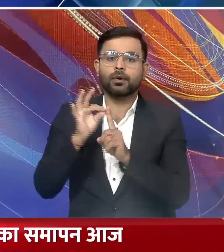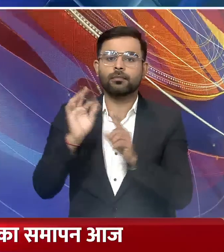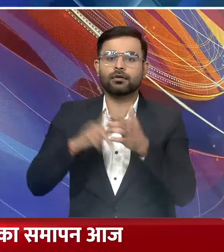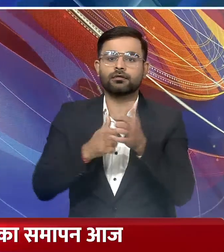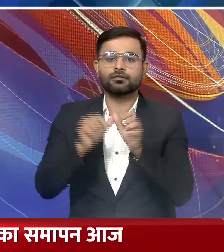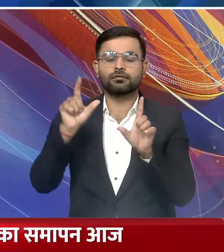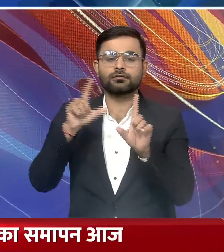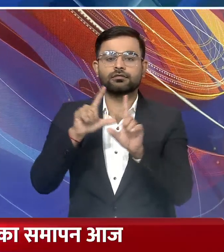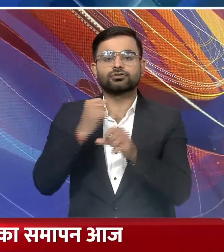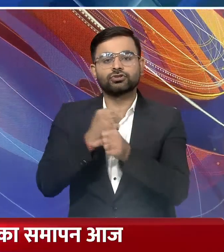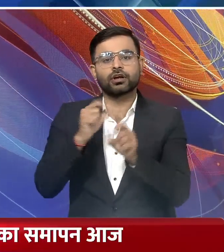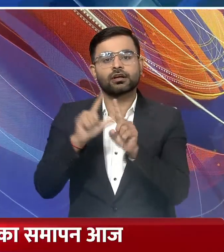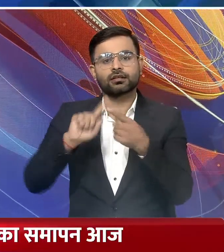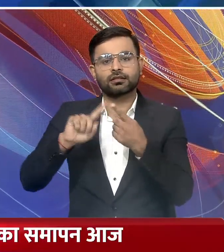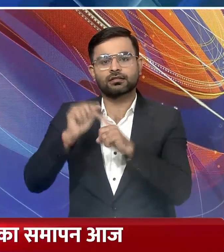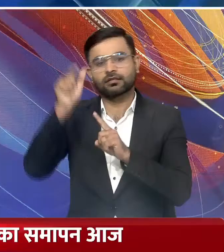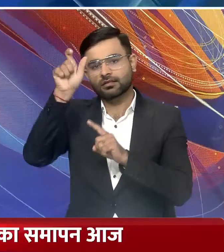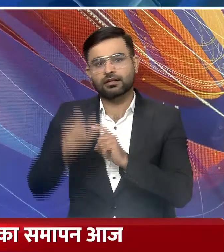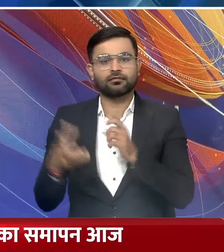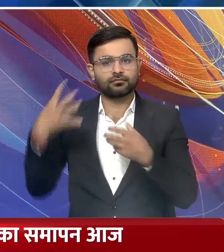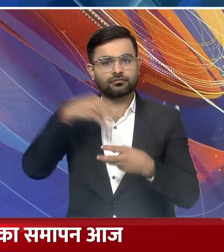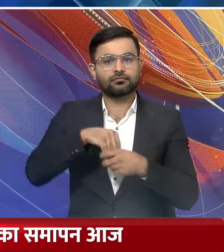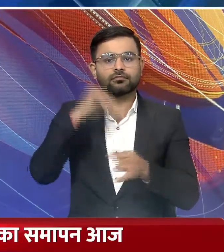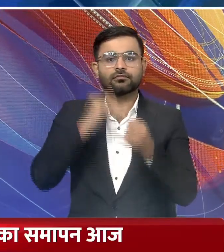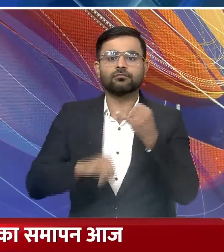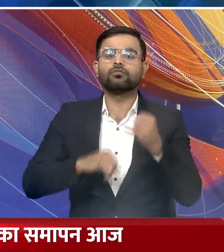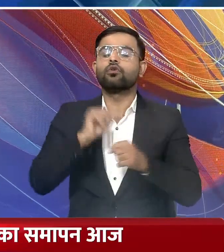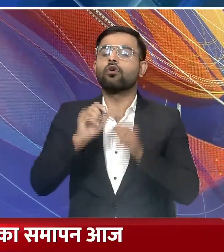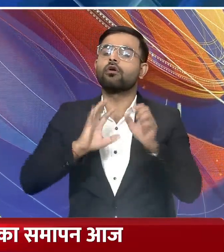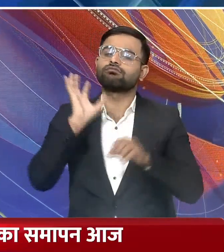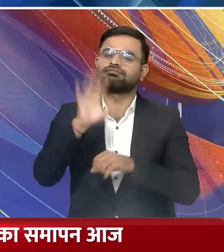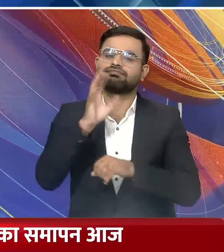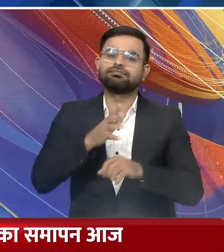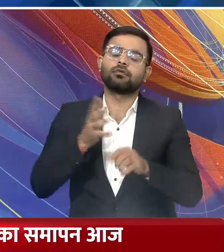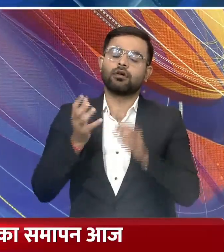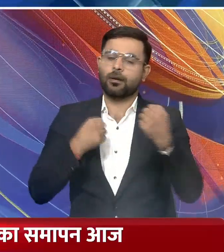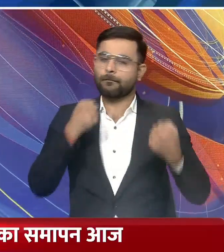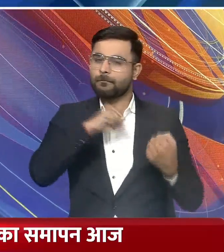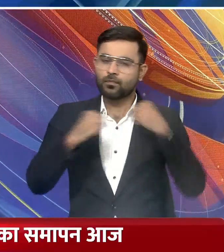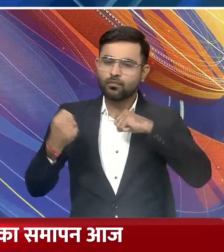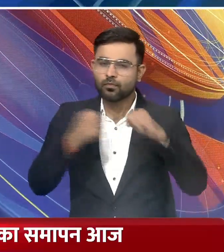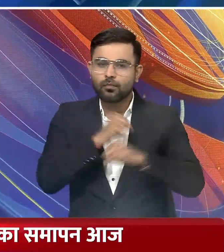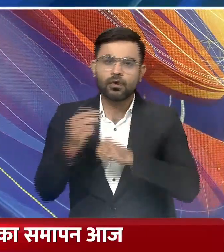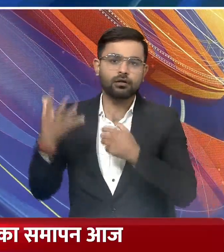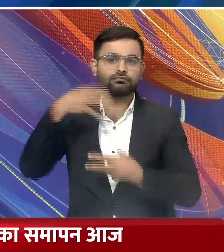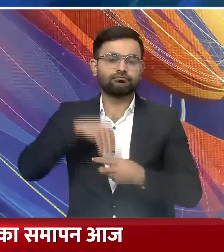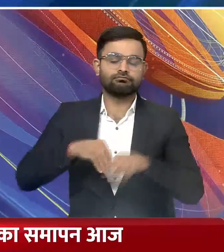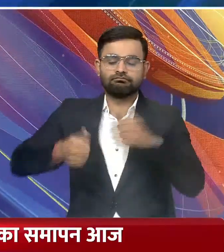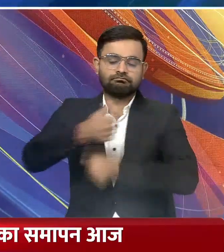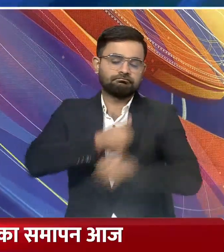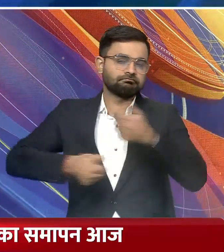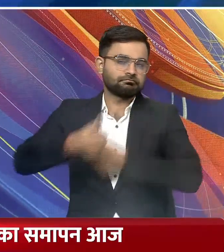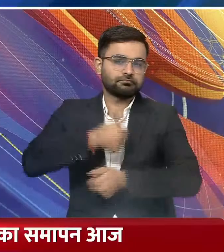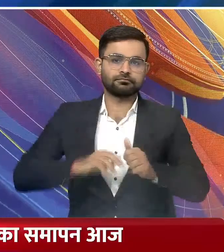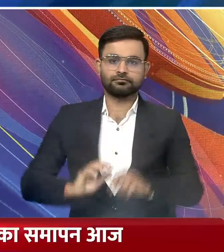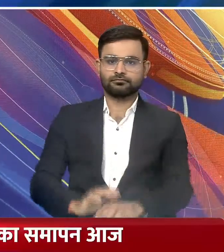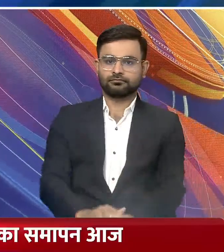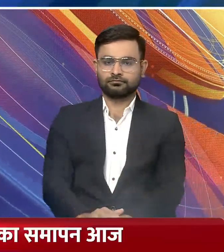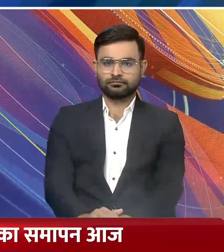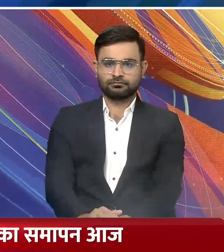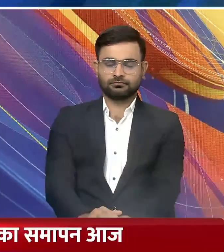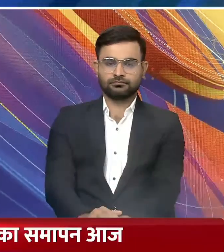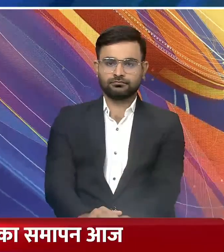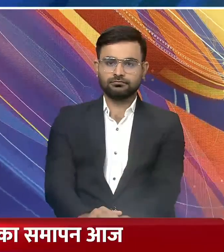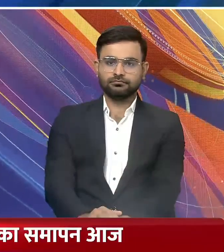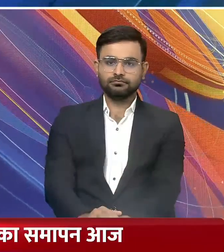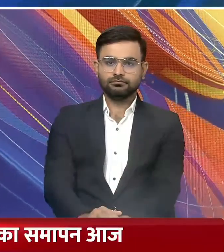जगदीप धनखड़ होंगे शामिल। आखिरी दिन वॉलीबॉल और बॉक्सिंग स्पर्धा में होगी खिताबी जंग।